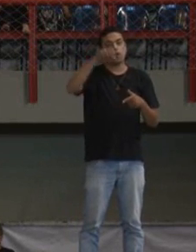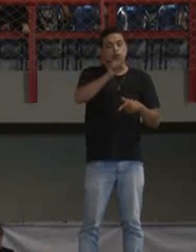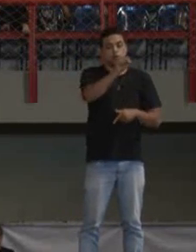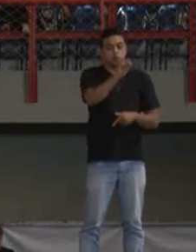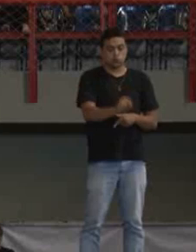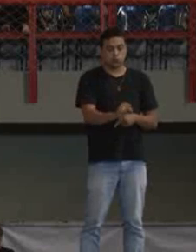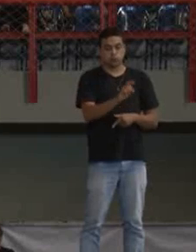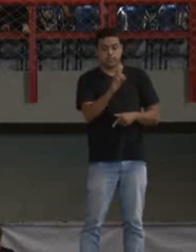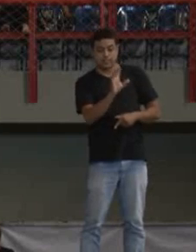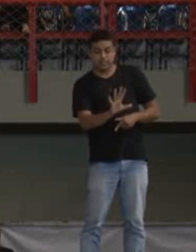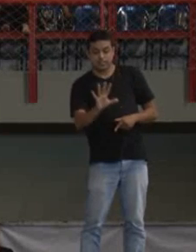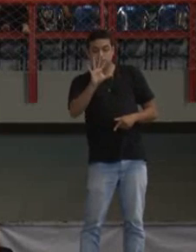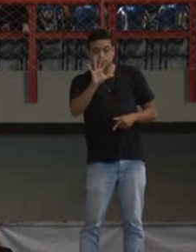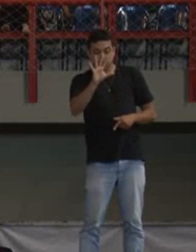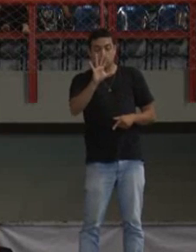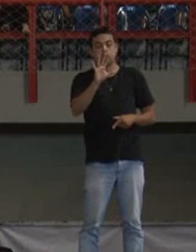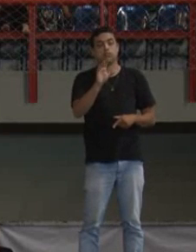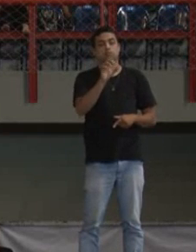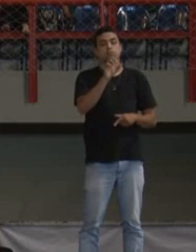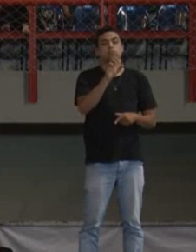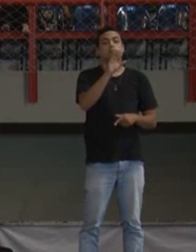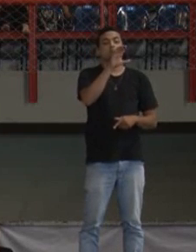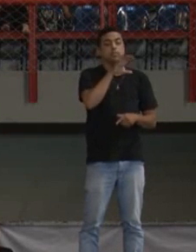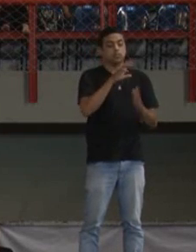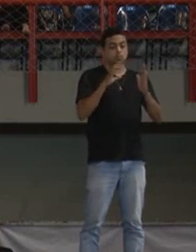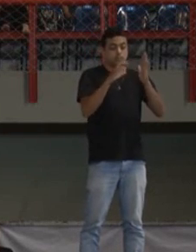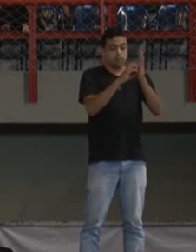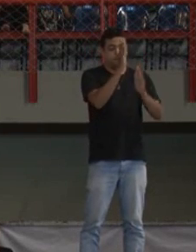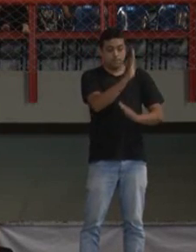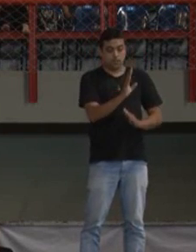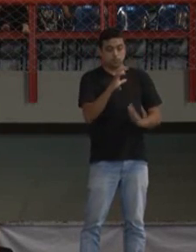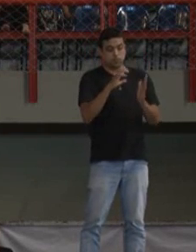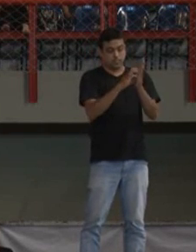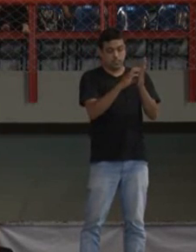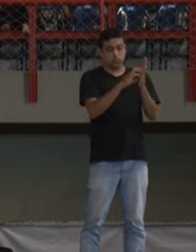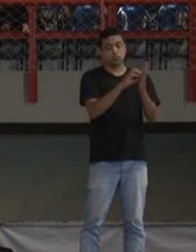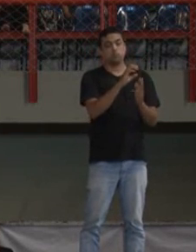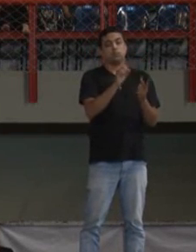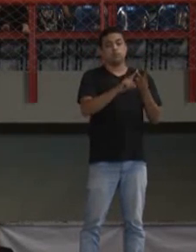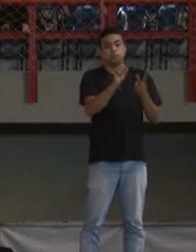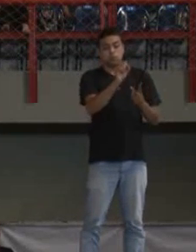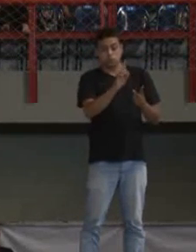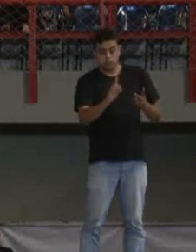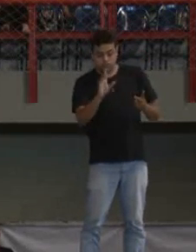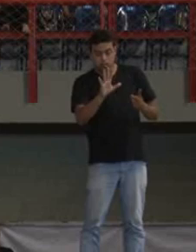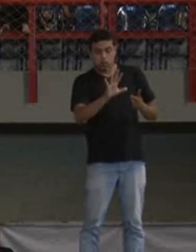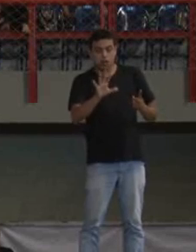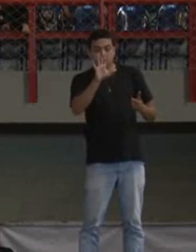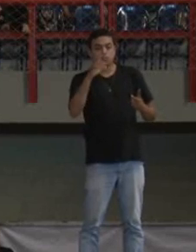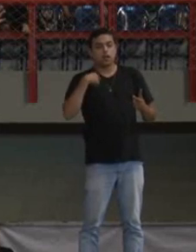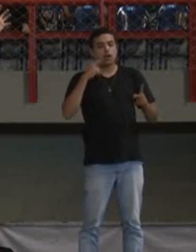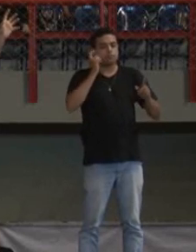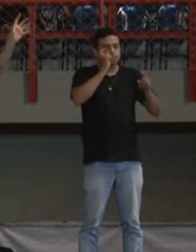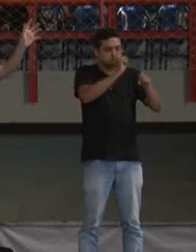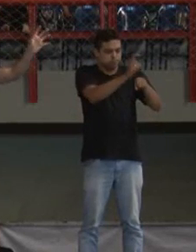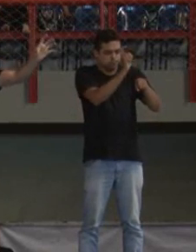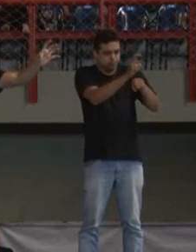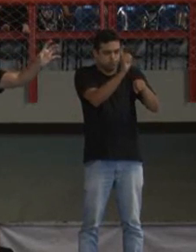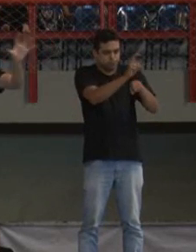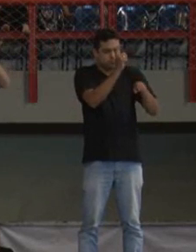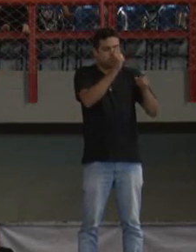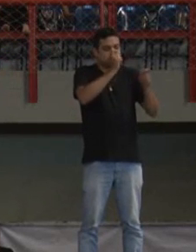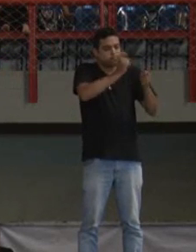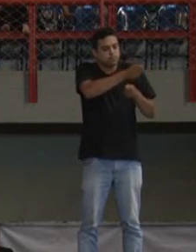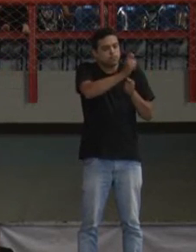sudeste, centro-oeste e sudeste. Você traz a questão da mineração. Depois do